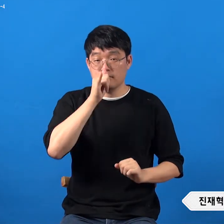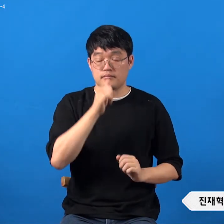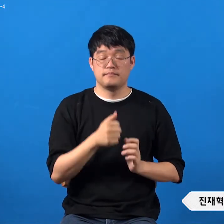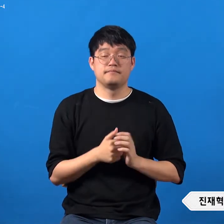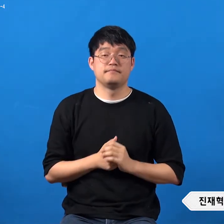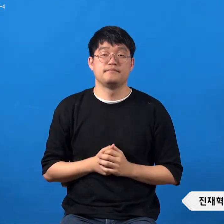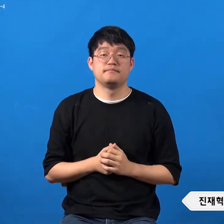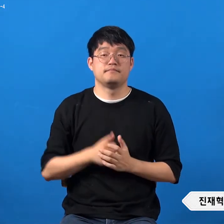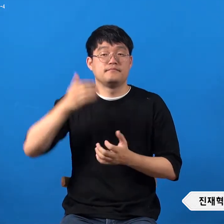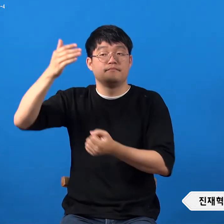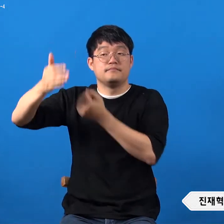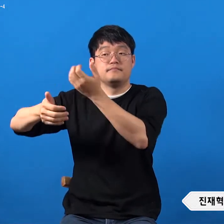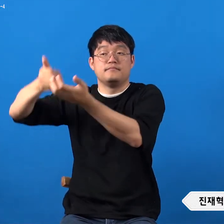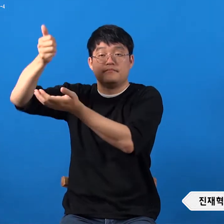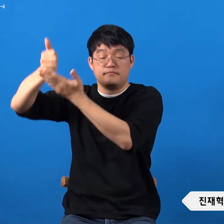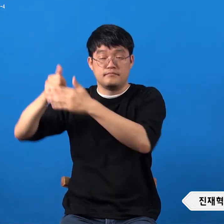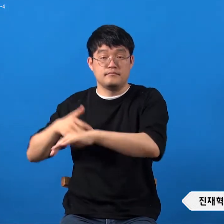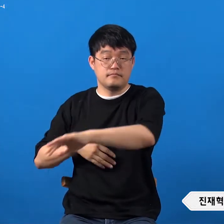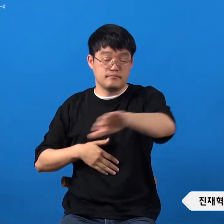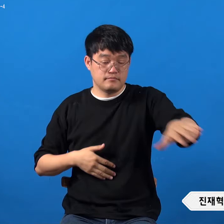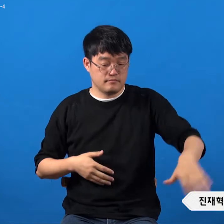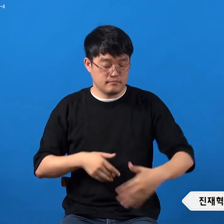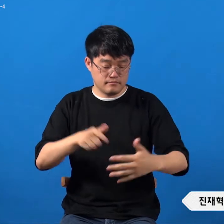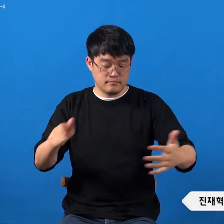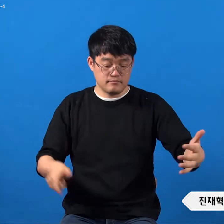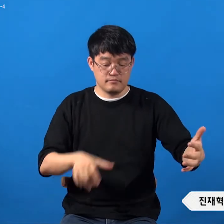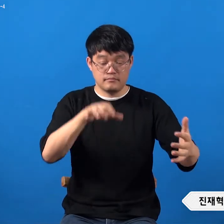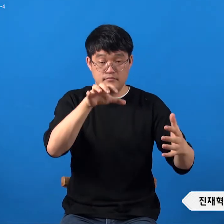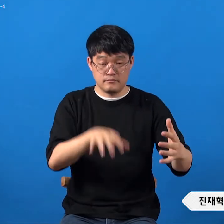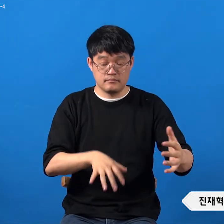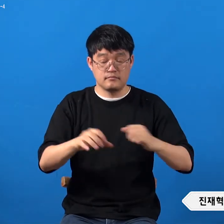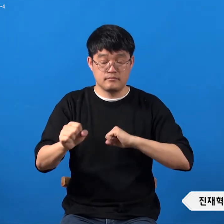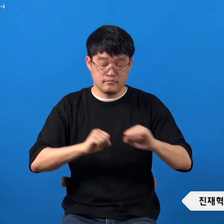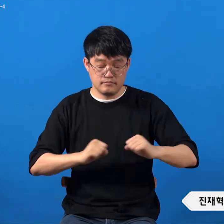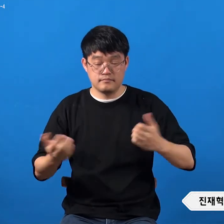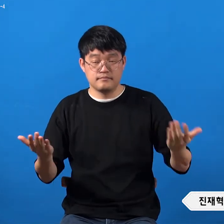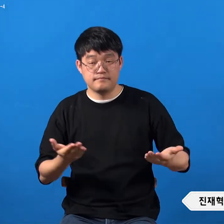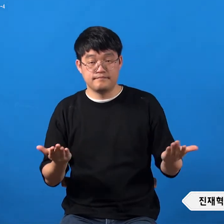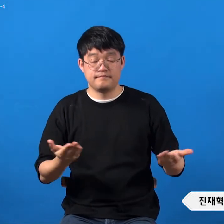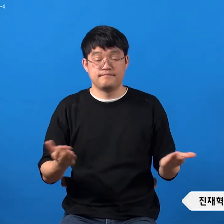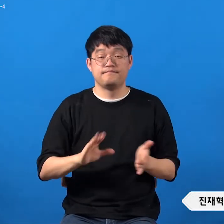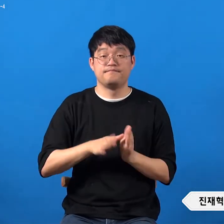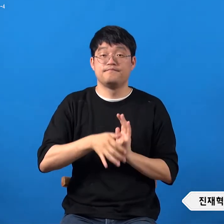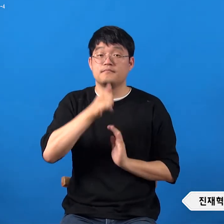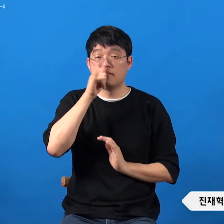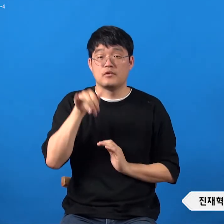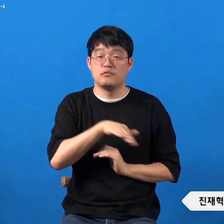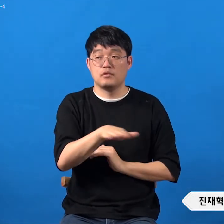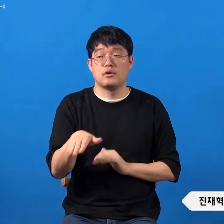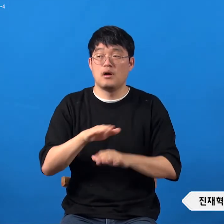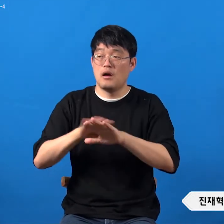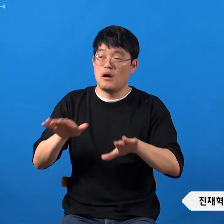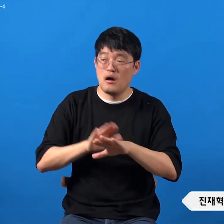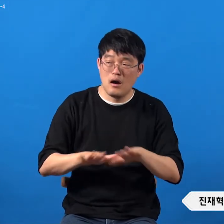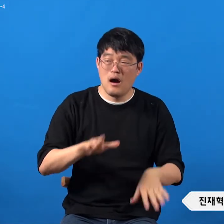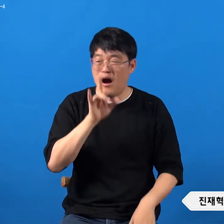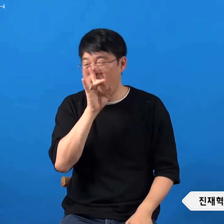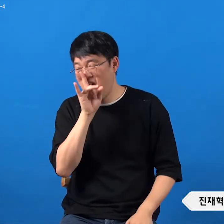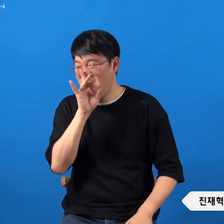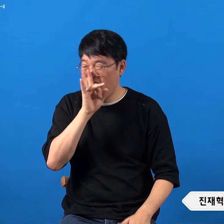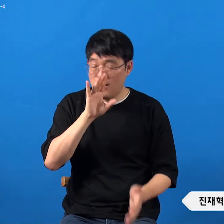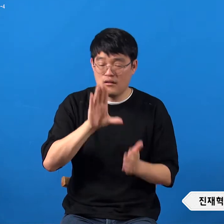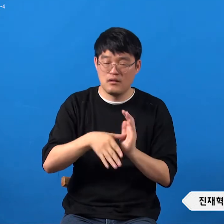하십니다. 하나님은 우리 가운데 그렇게 일하실 때가 있습니다. 우리가 아무것도 할 수 없는 상황